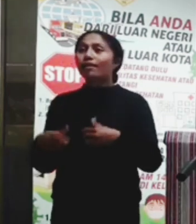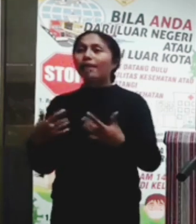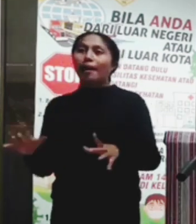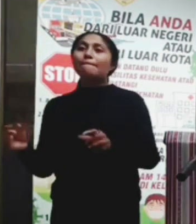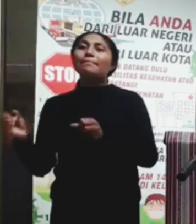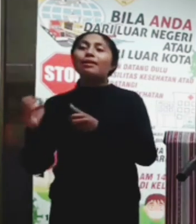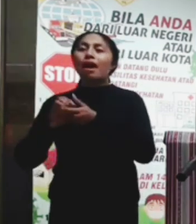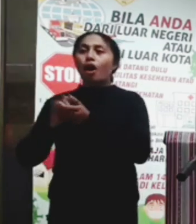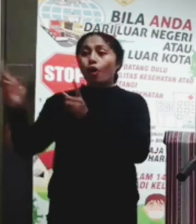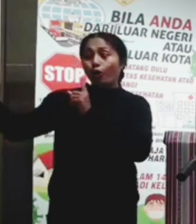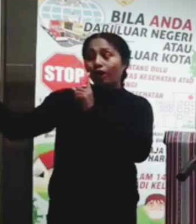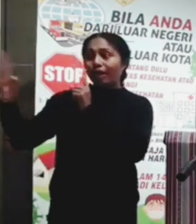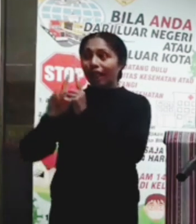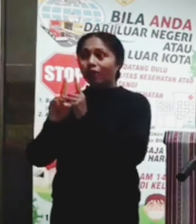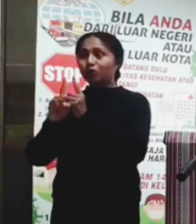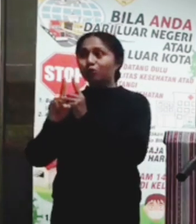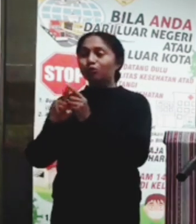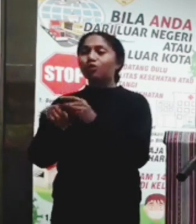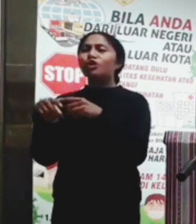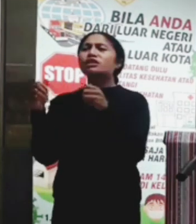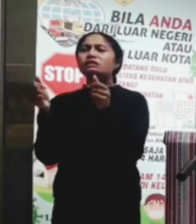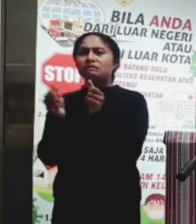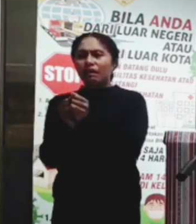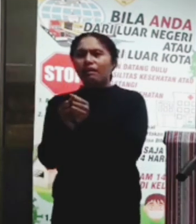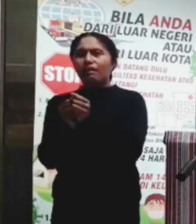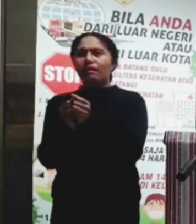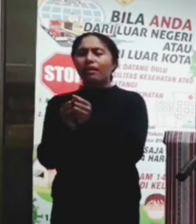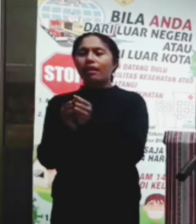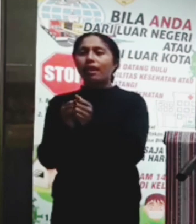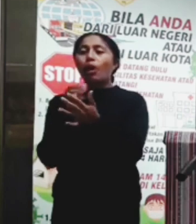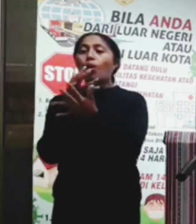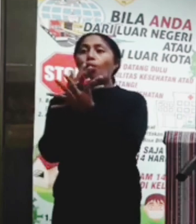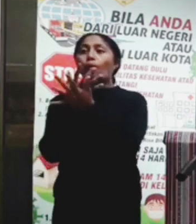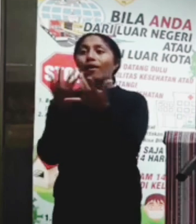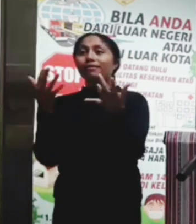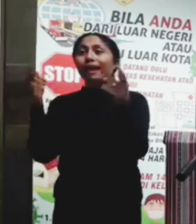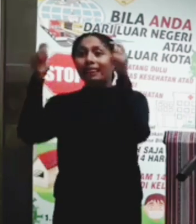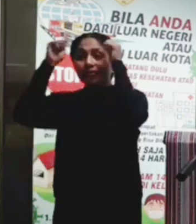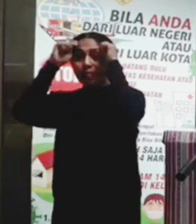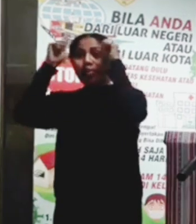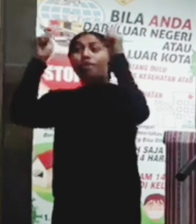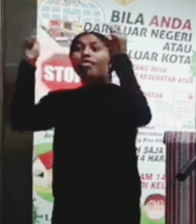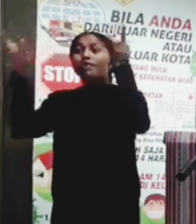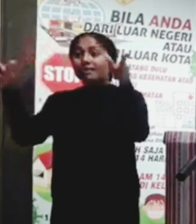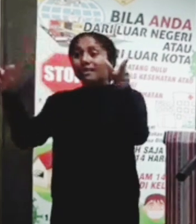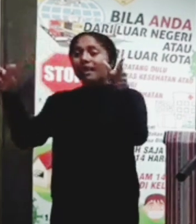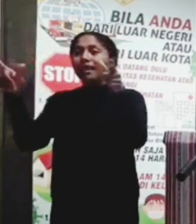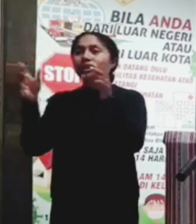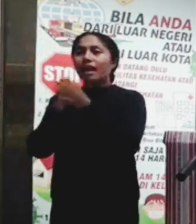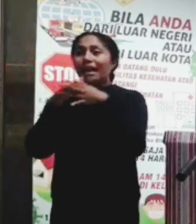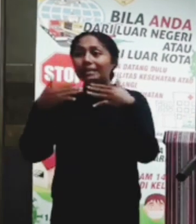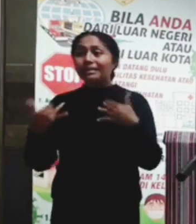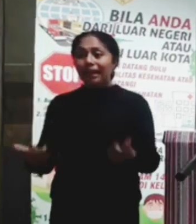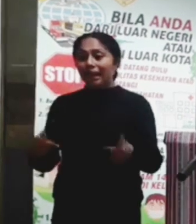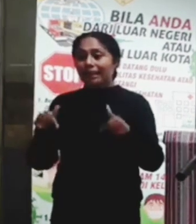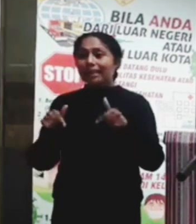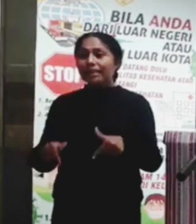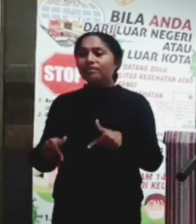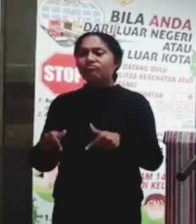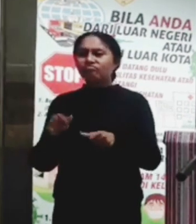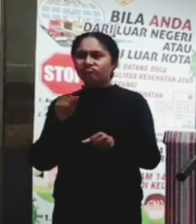pernah kontak langsung dengan warga negara Timor Leste yang saat ini